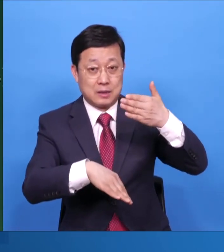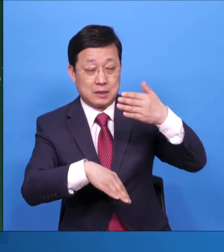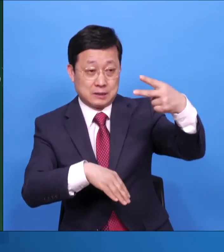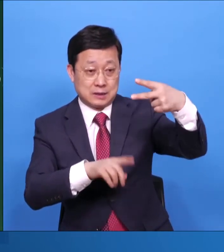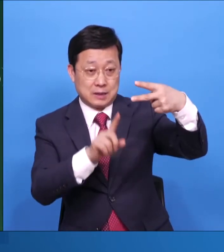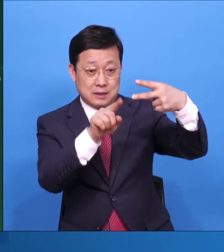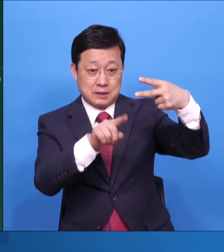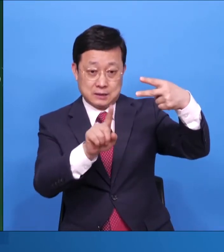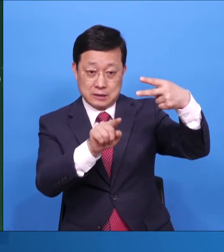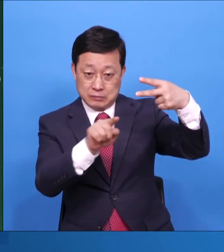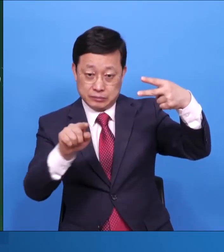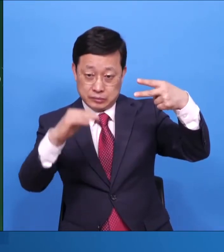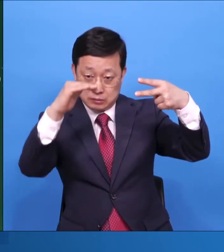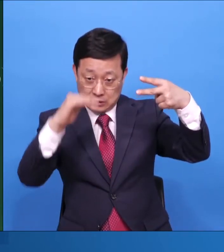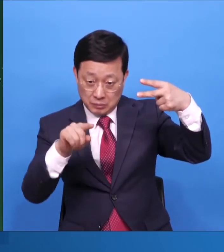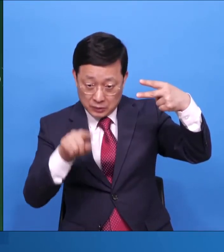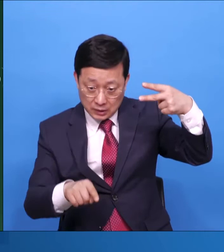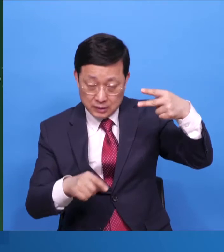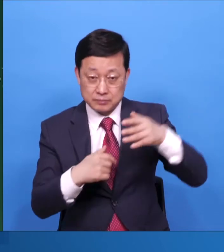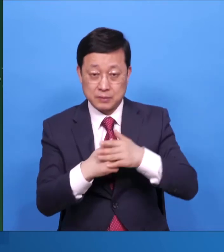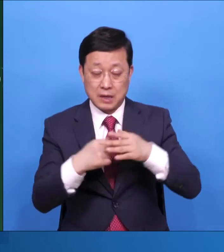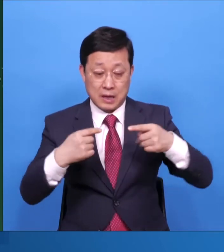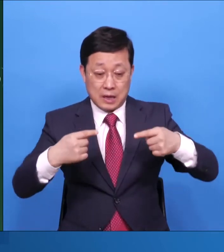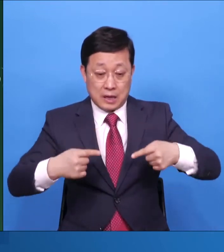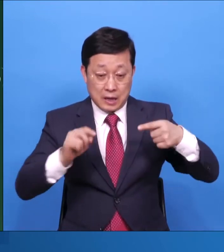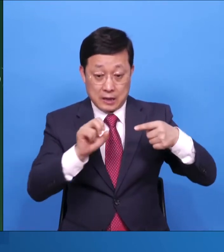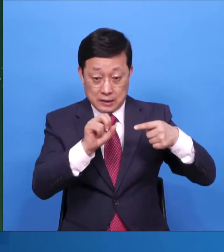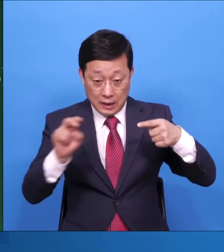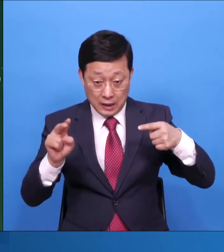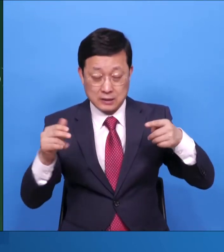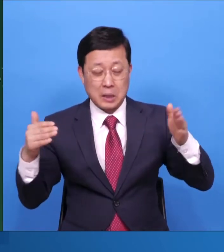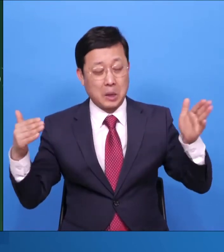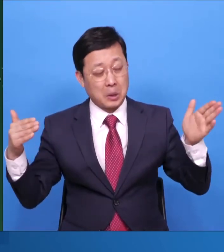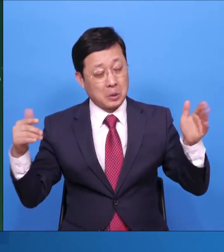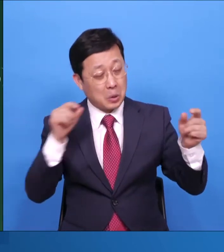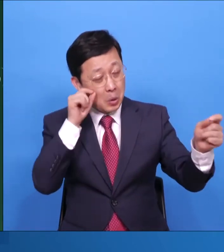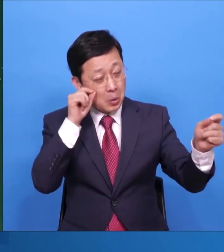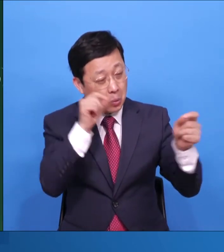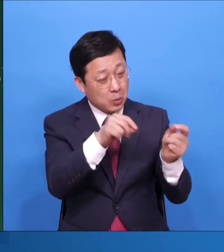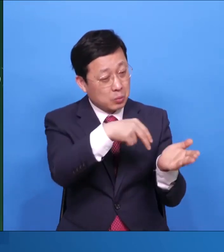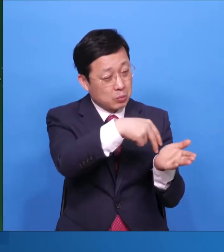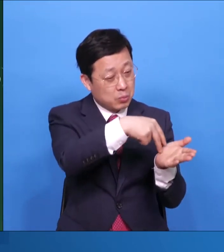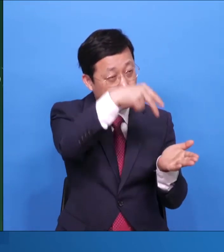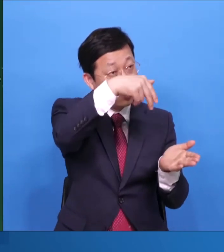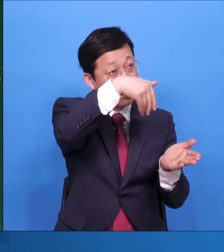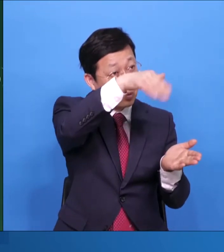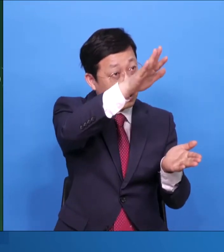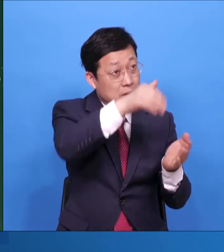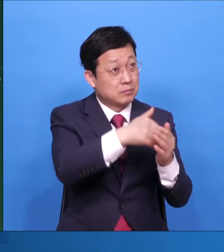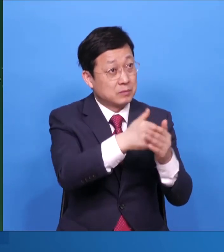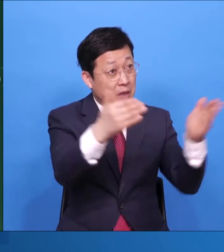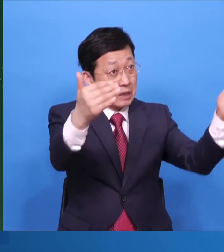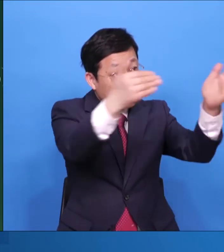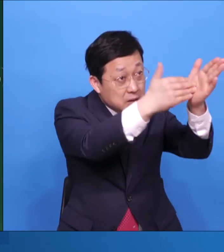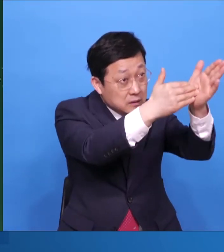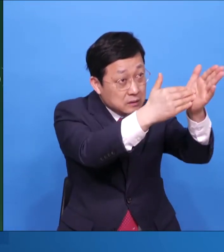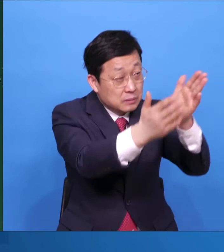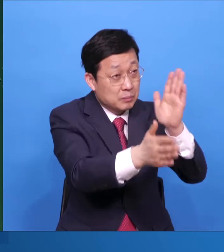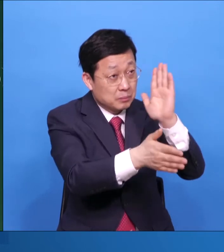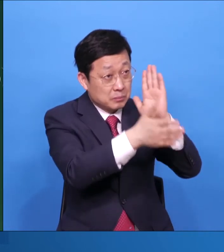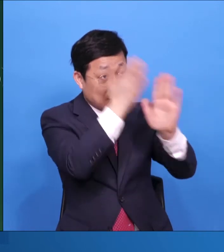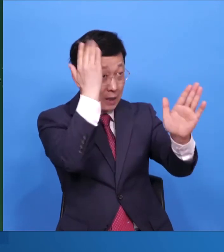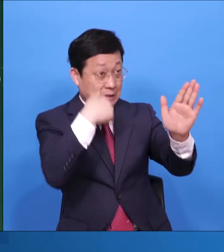시대가 마감이 된다는 것을 알아 겁니다. Vemos en segunda de Reyes 2:1 vemos que es cuando concluye la época de